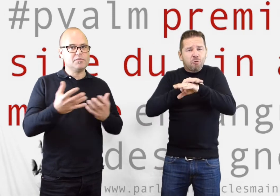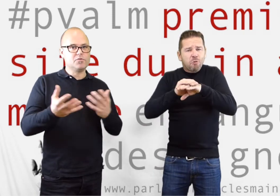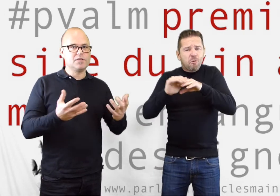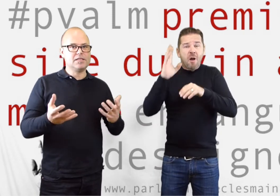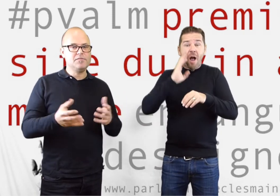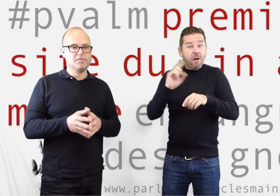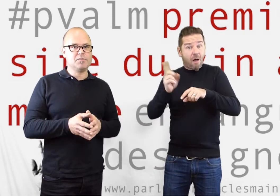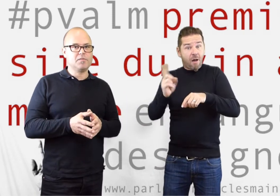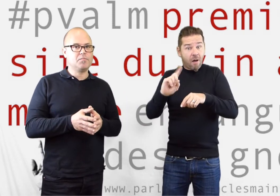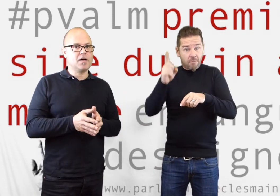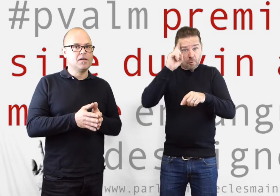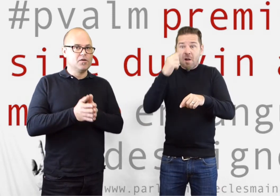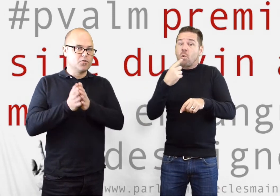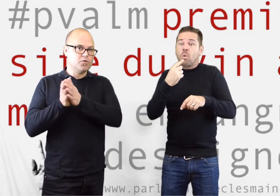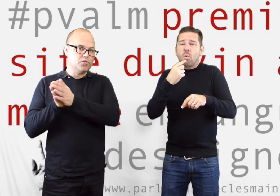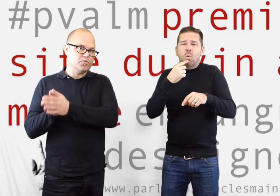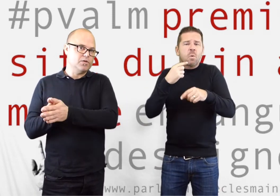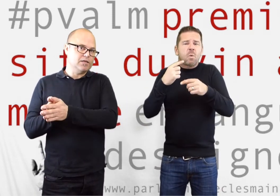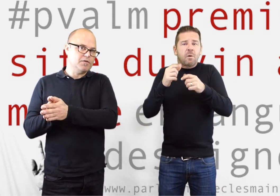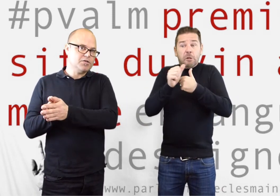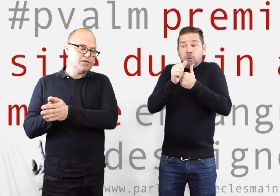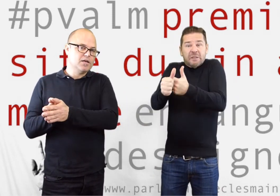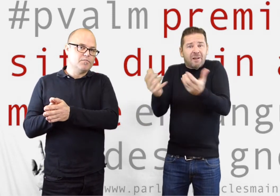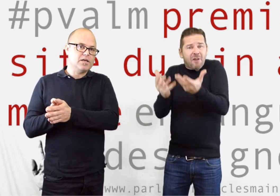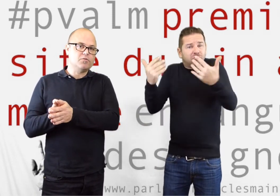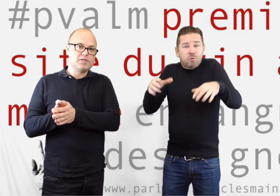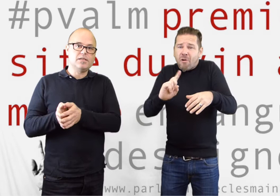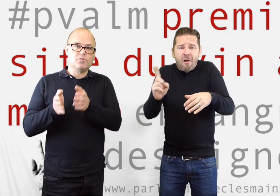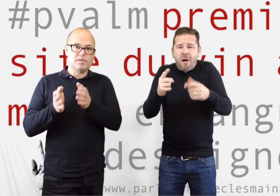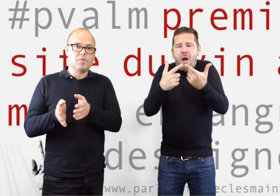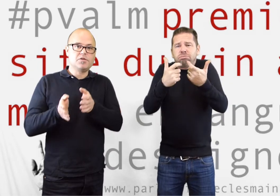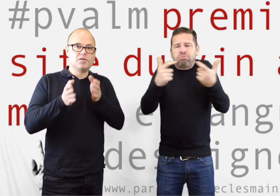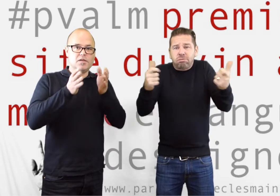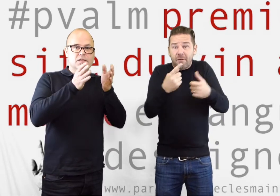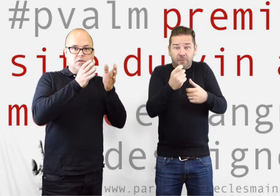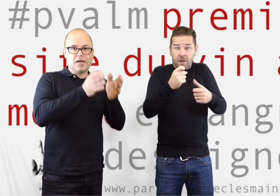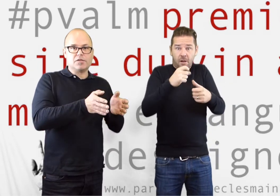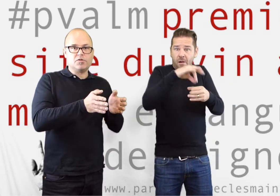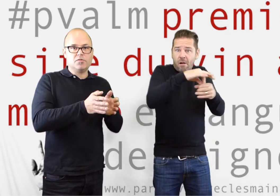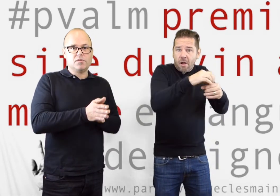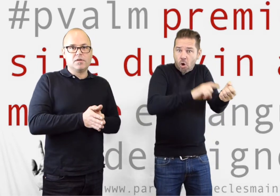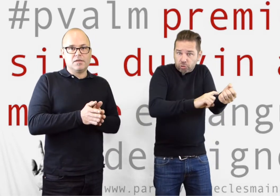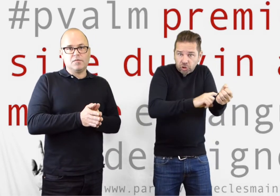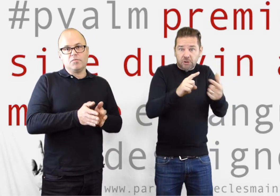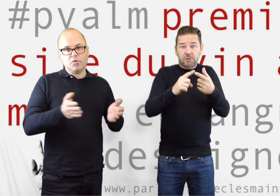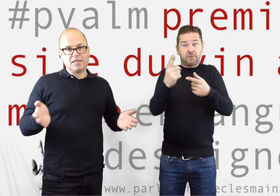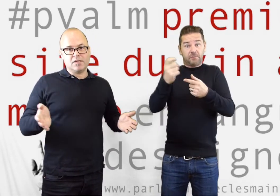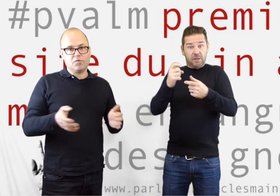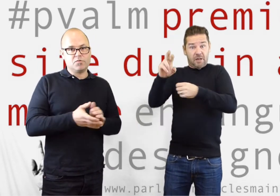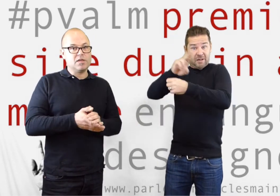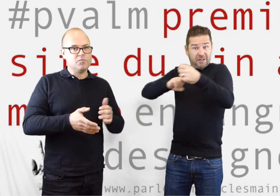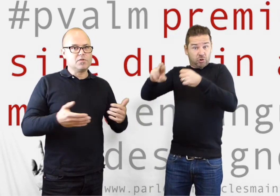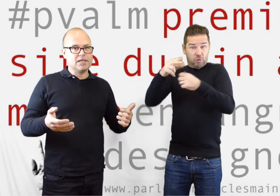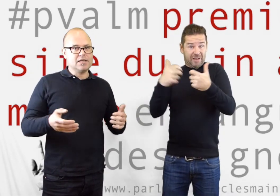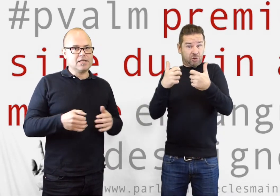évidemment, l'équilibre gustatif ne dépend pas que de l'élevage, mais aussi du cépage de la région. Un bon